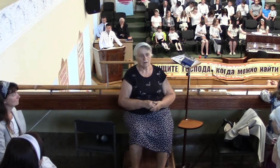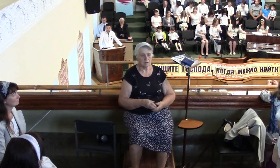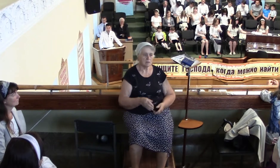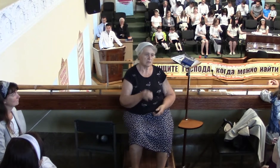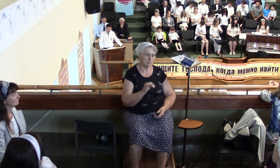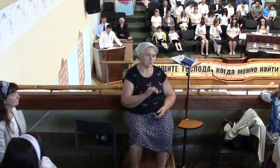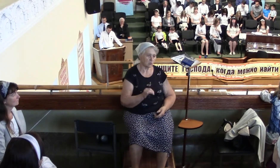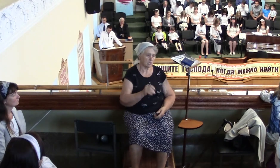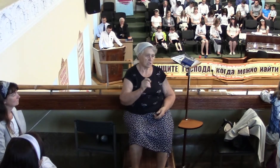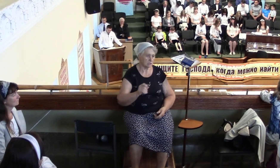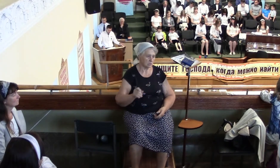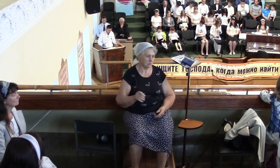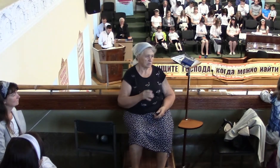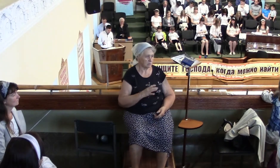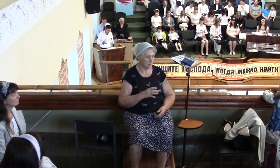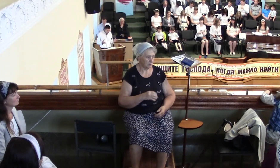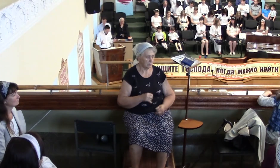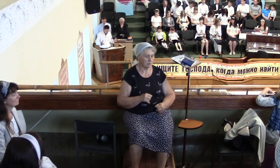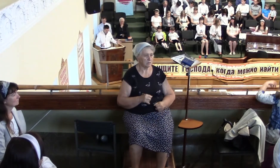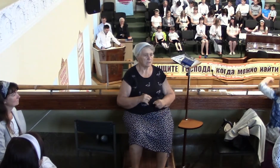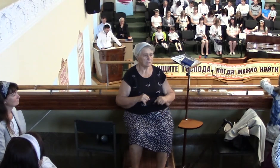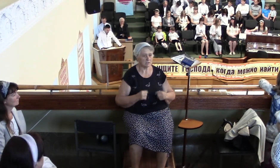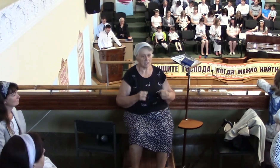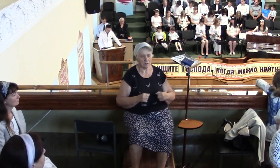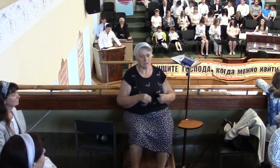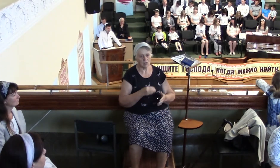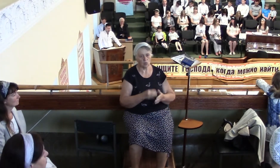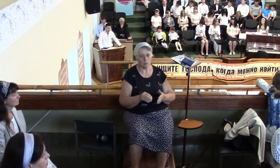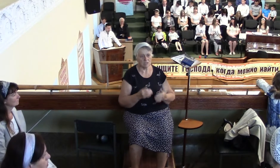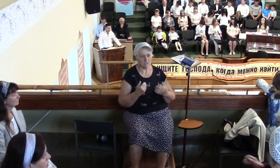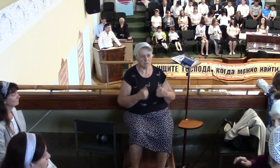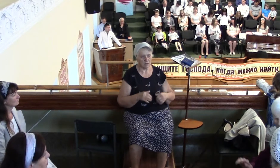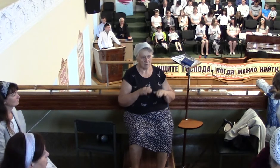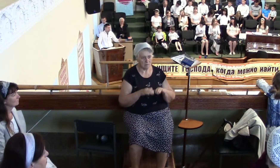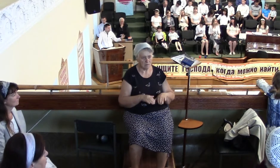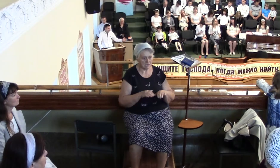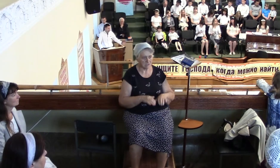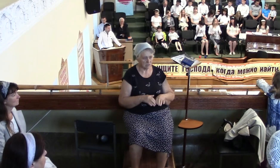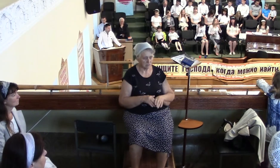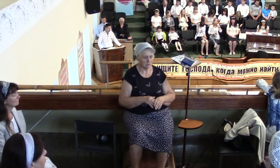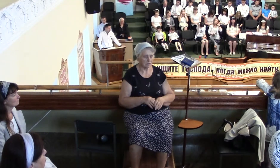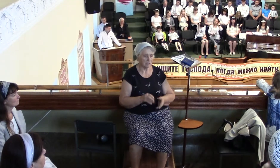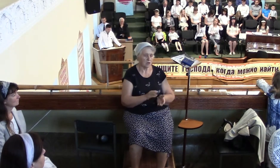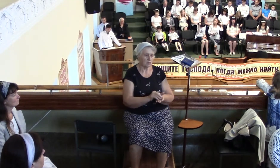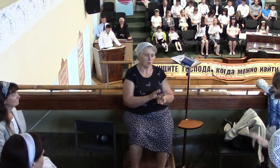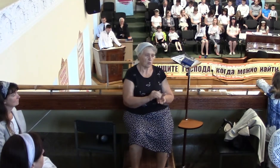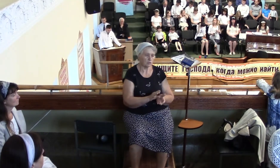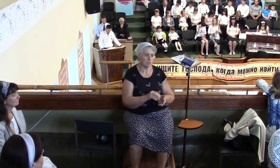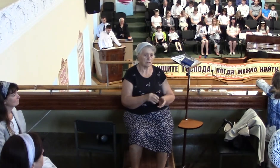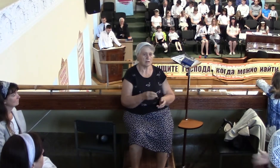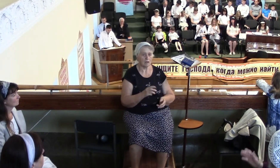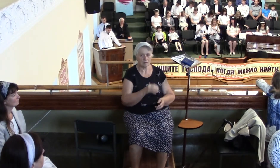были попытки как-то купить себе место или пропуск на небеса. Но мы знаем, что